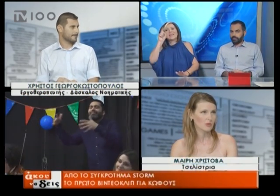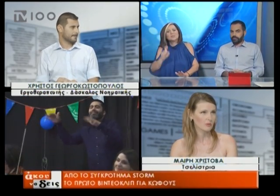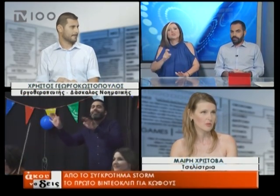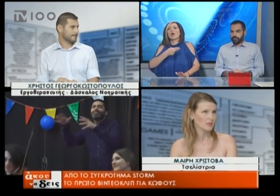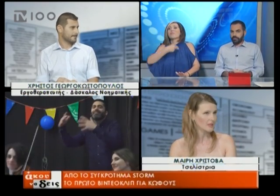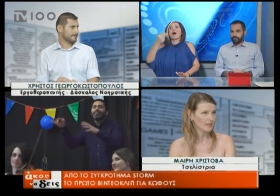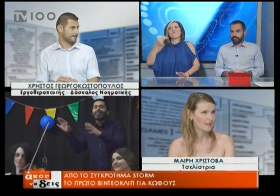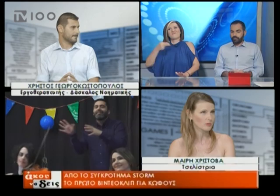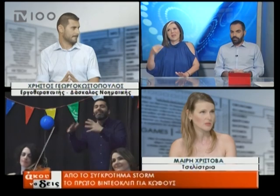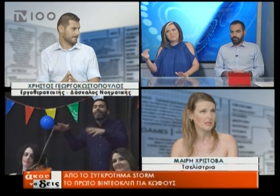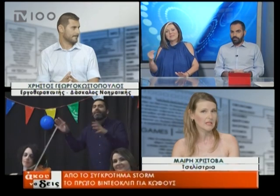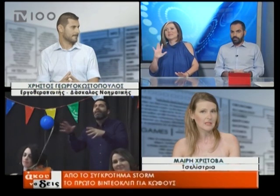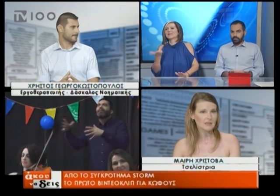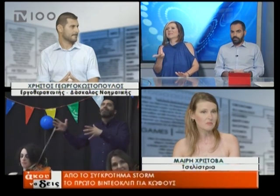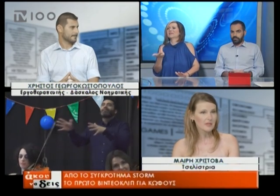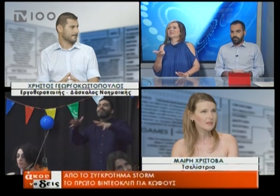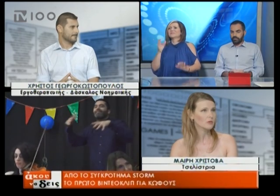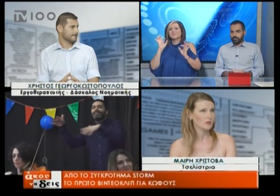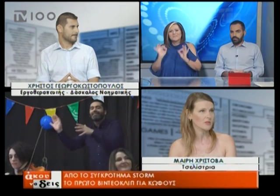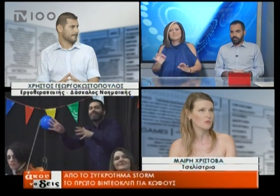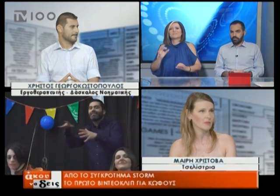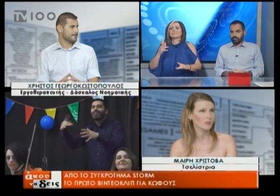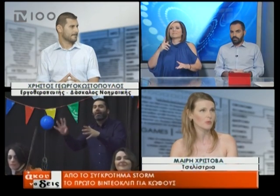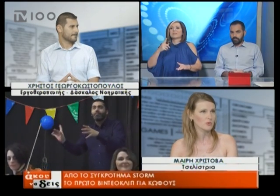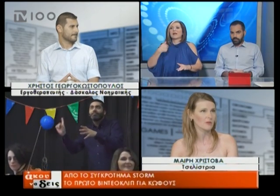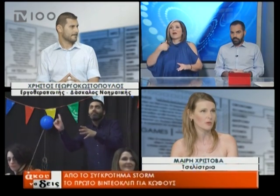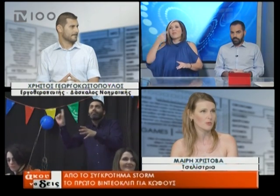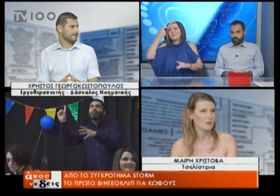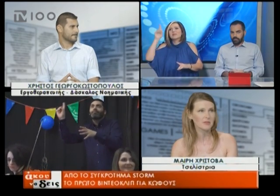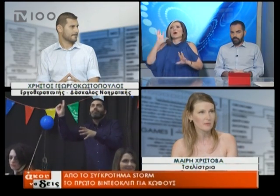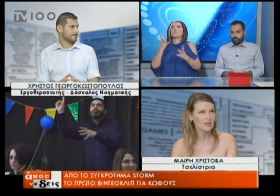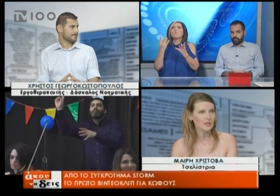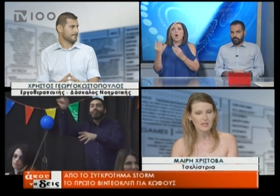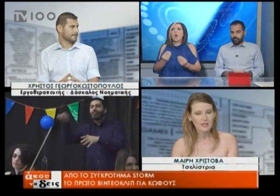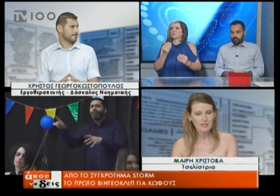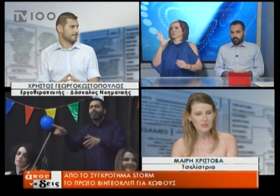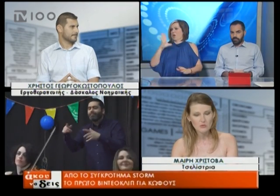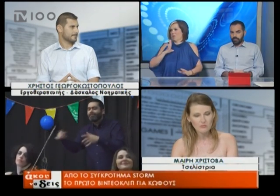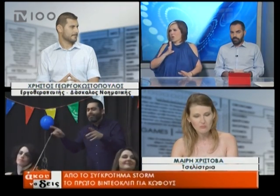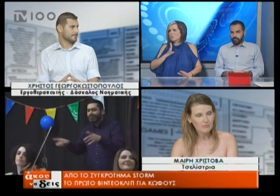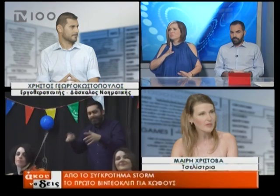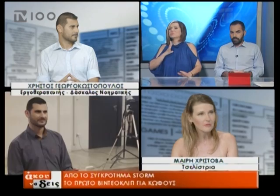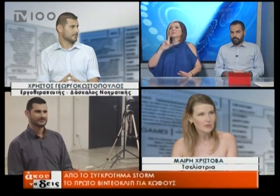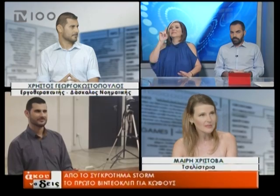τους κύκλους, γιατί είναι αλήθεια ότι δεν γνωρίζουμε πολλούς ανθρώπους, απλά επειδή είναι ίσως